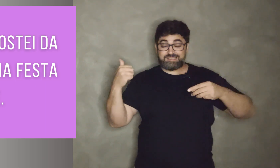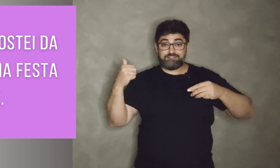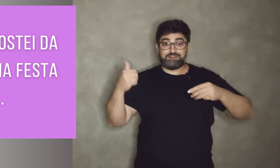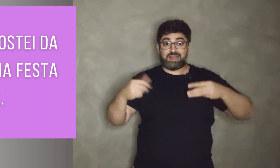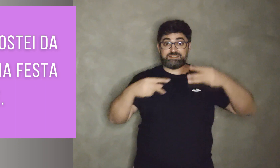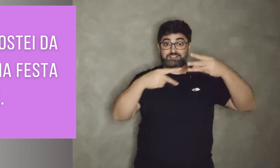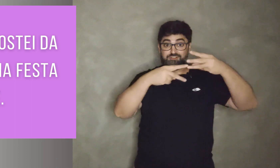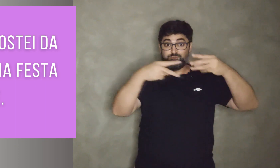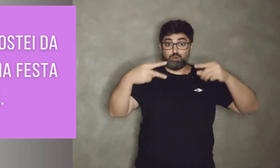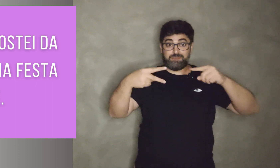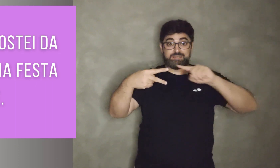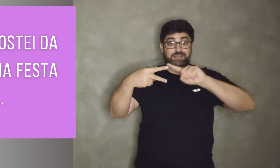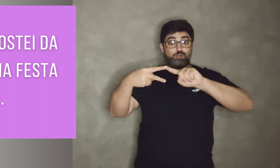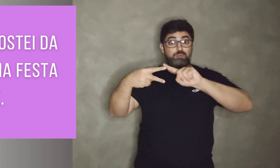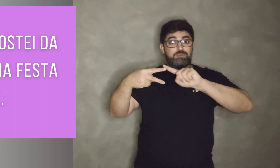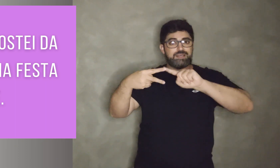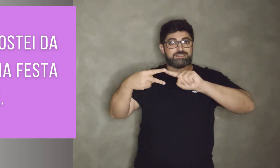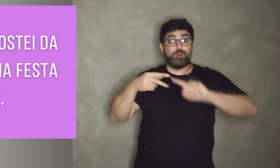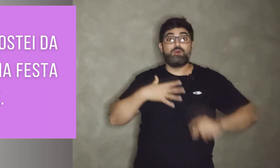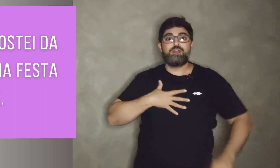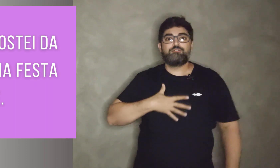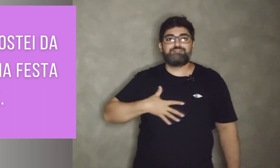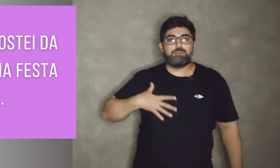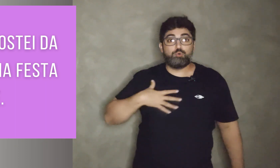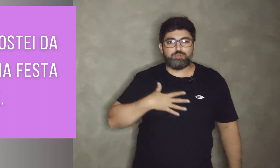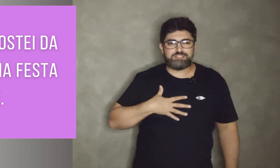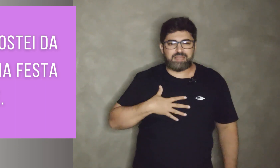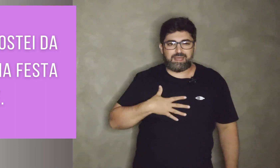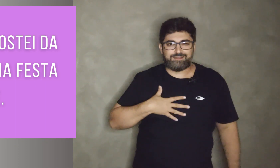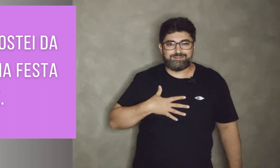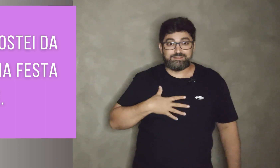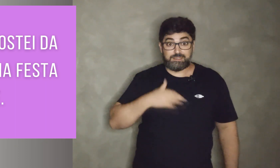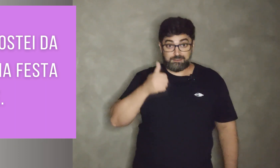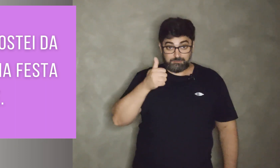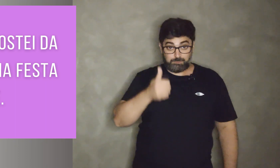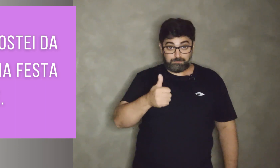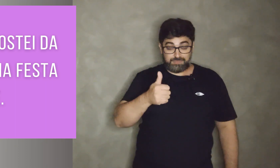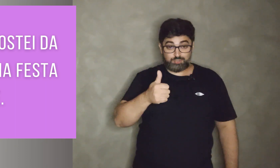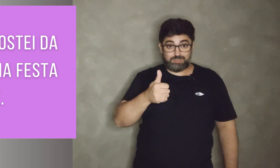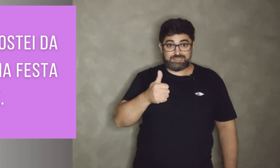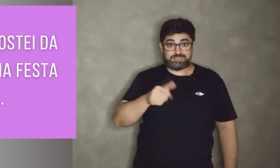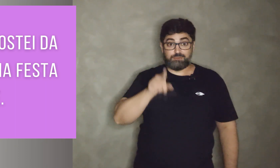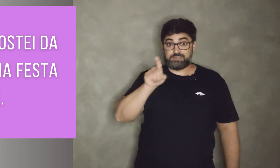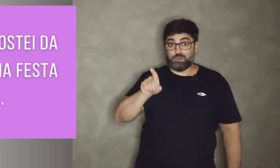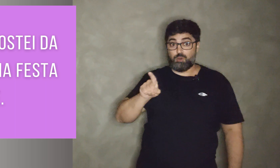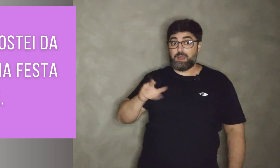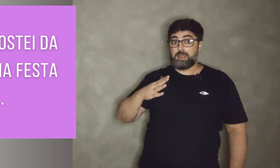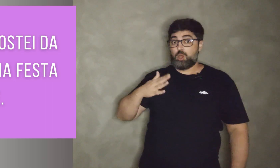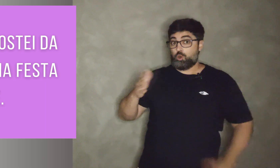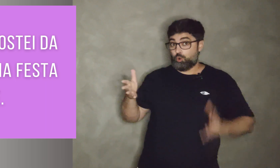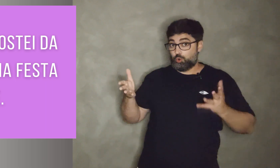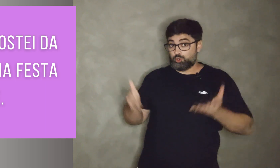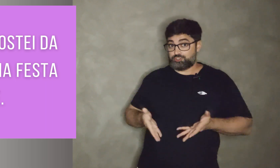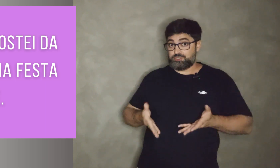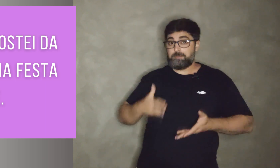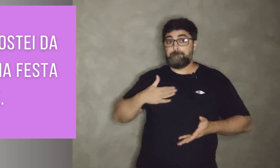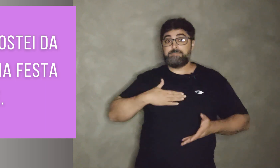Nessa frase a gente viu o comentário como uma ação, o verbo gostar. Prestou atenção? Então, ó, hoje,